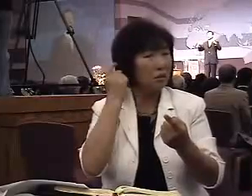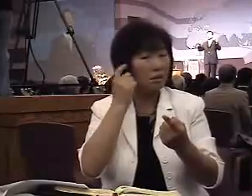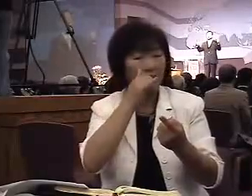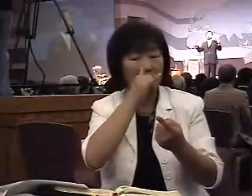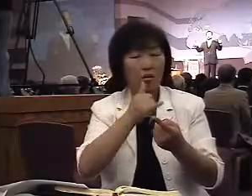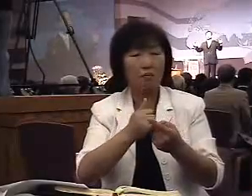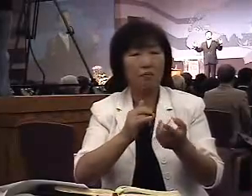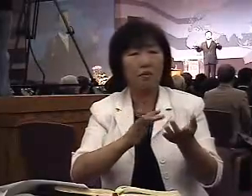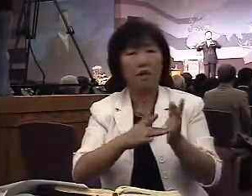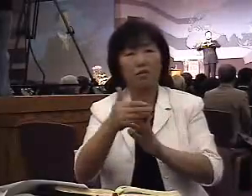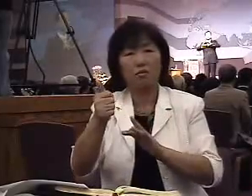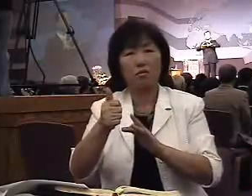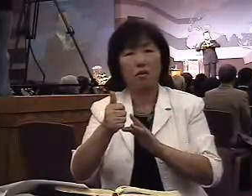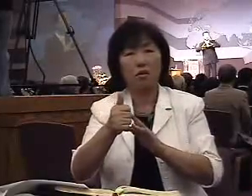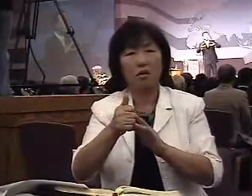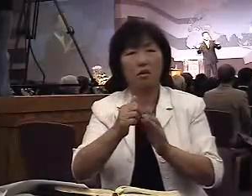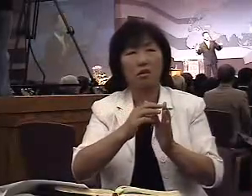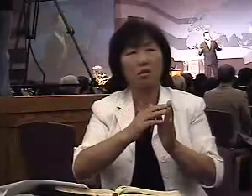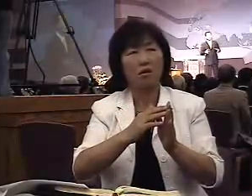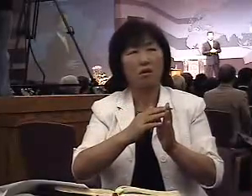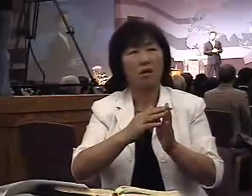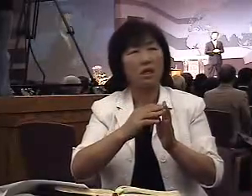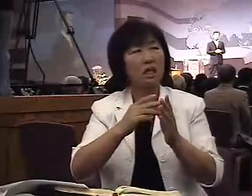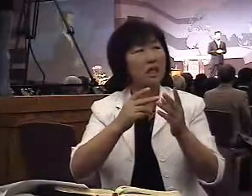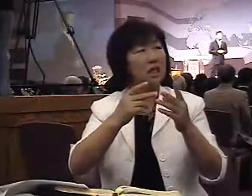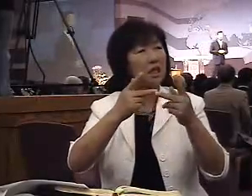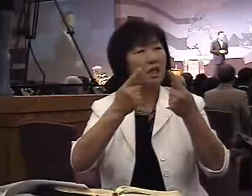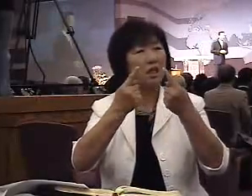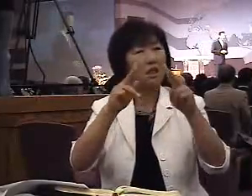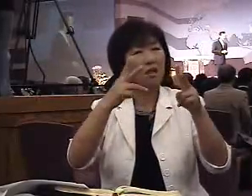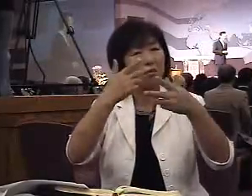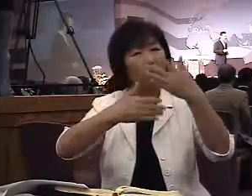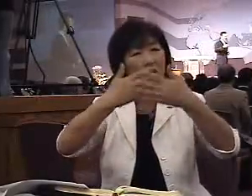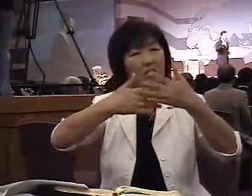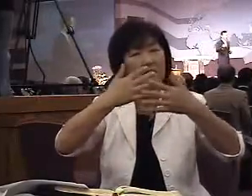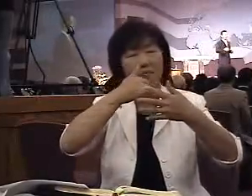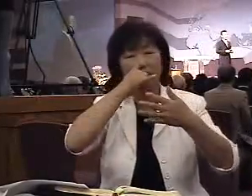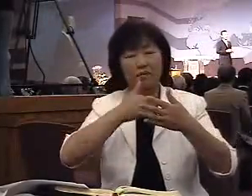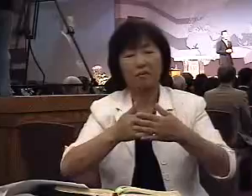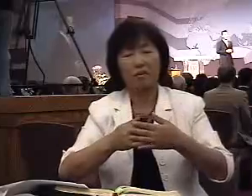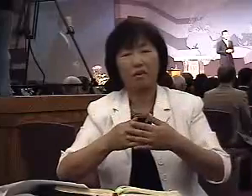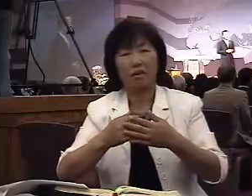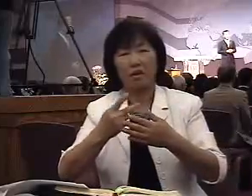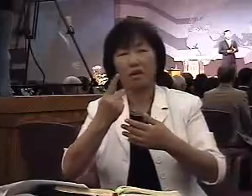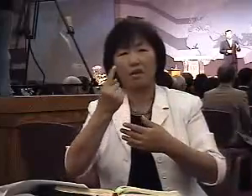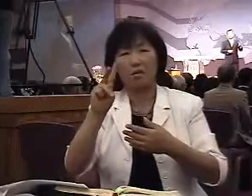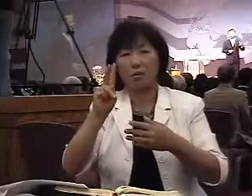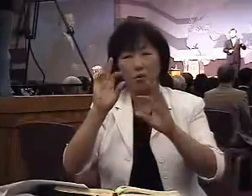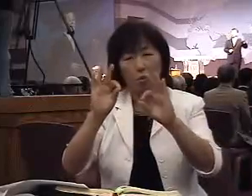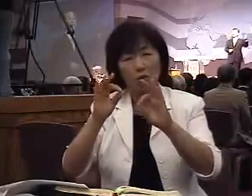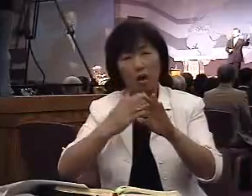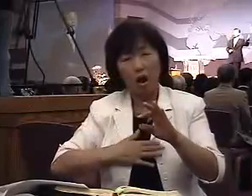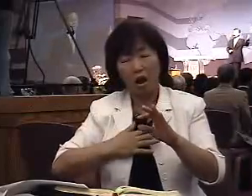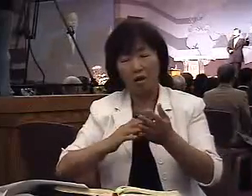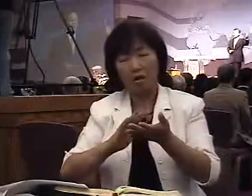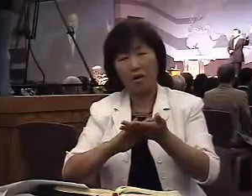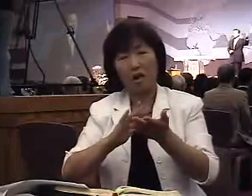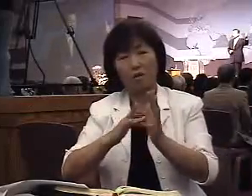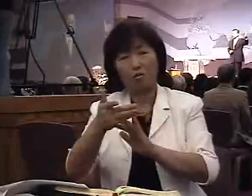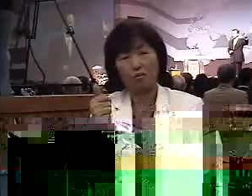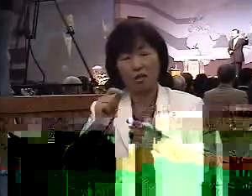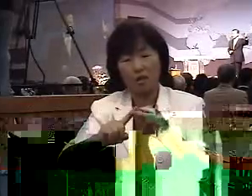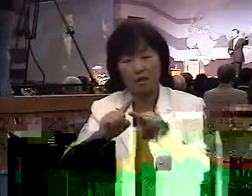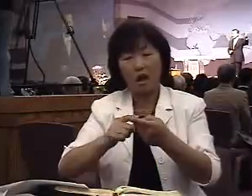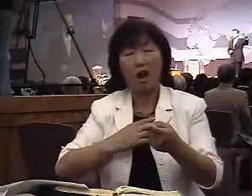또 예수님의 지저스 무비가 그때는 영화가 텔레비에서도 많이 보여졌기 때문에 TV를 통해서도 알았어요. 예수님에 대해서